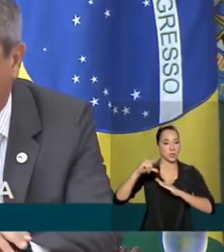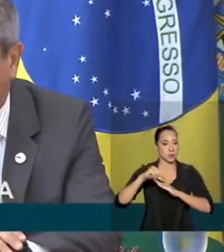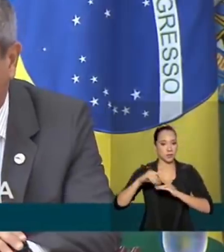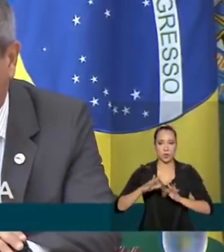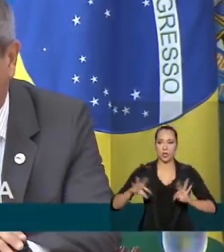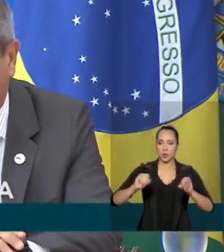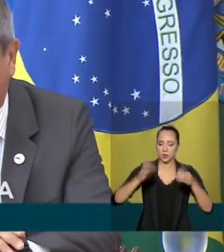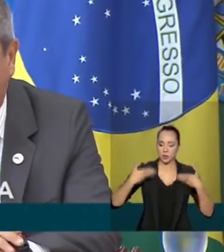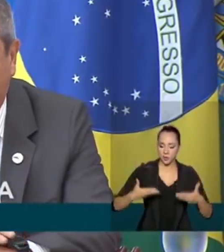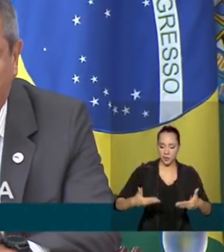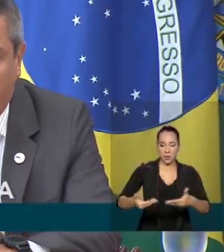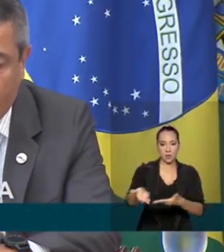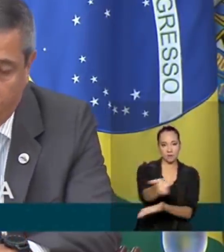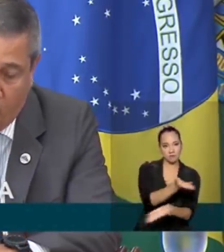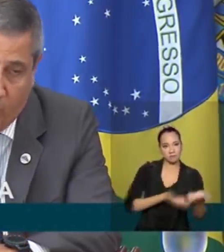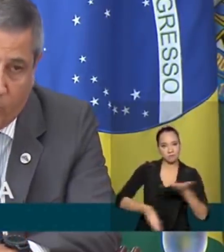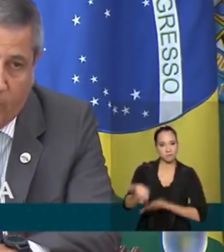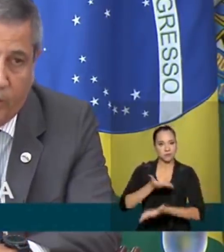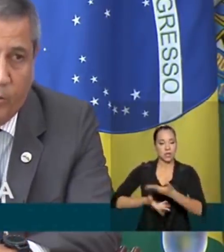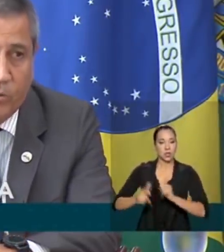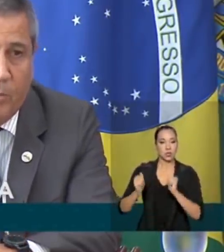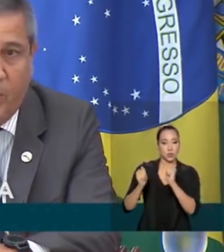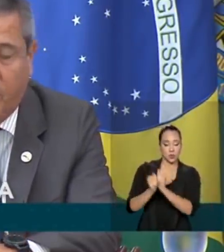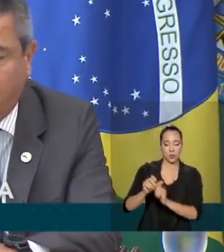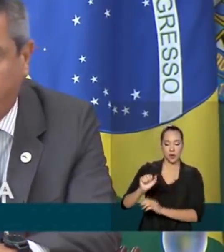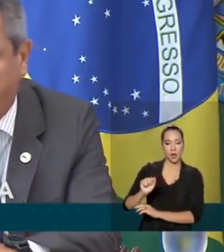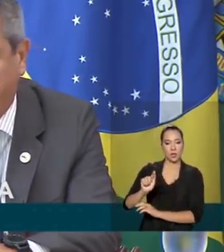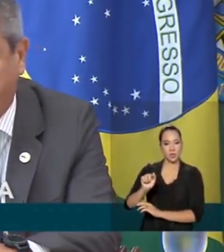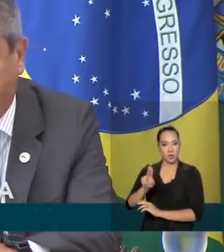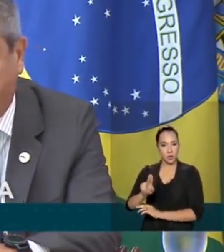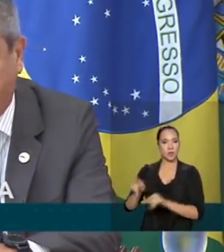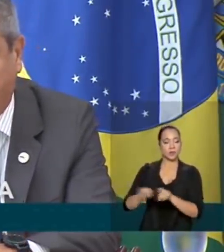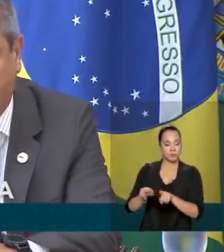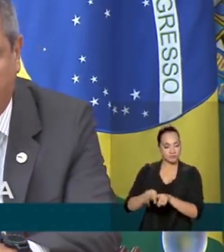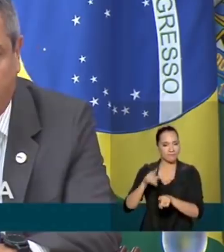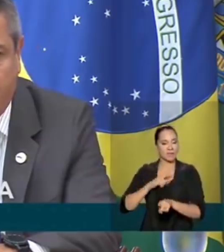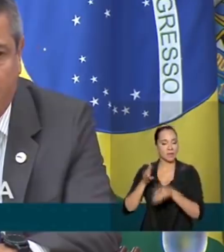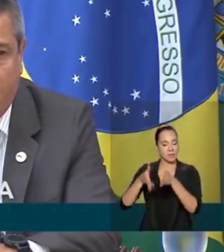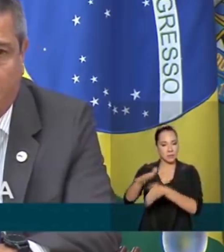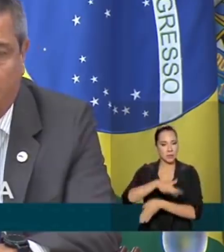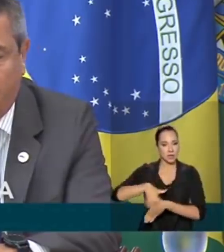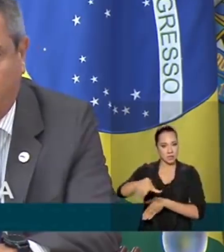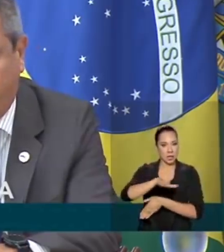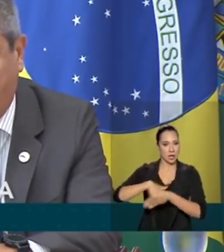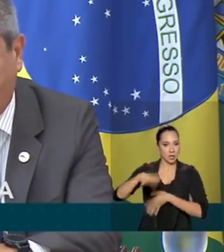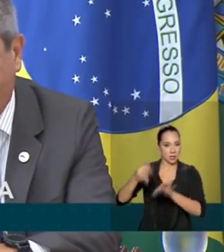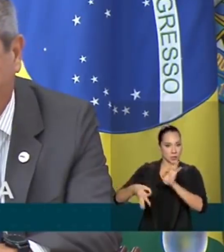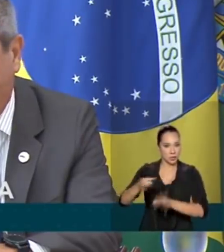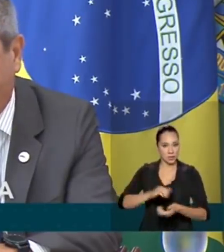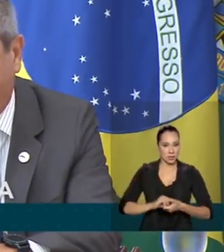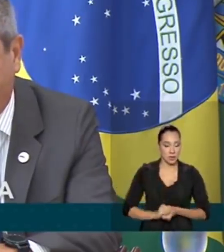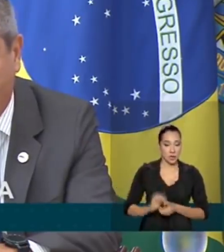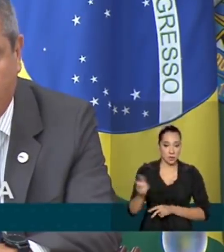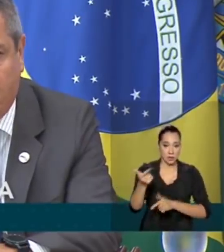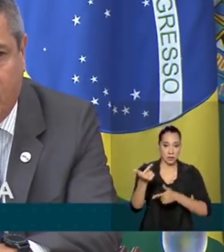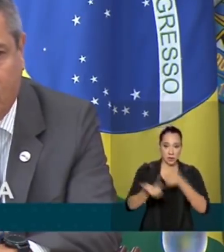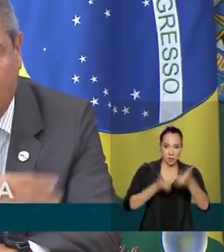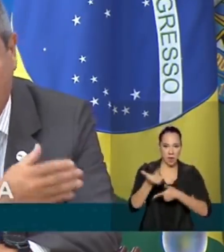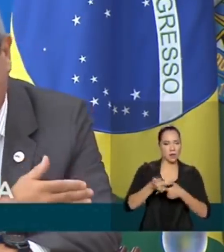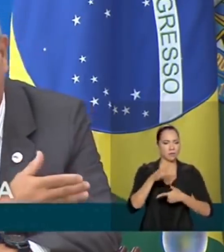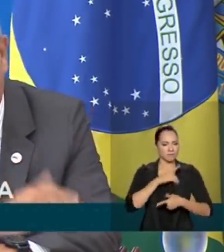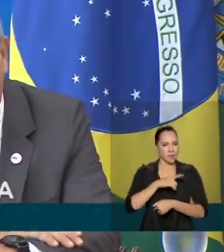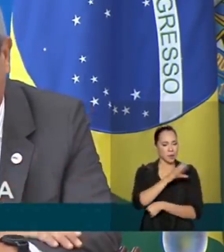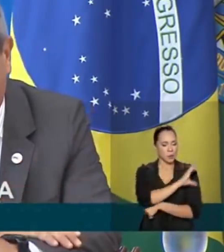os ministérios envolvidos, e juntamente com a AGU também participando com essa parte jurídica. Então, esse trabalho é coordenado o tempo